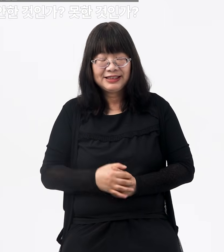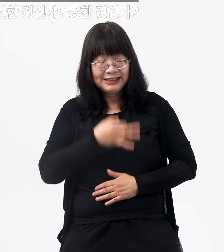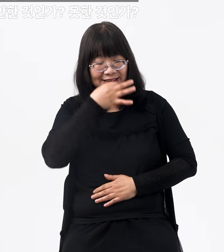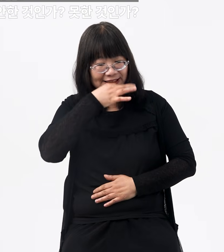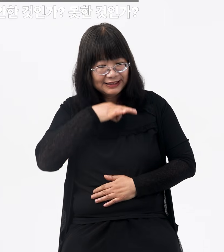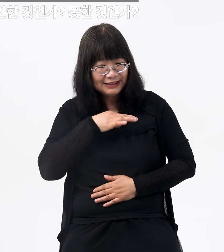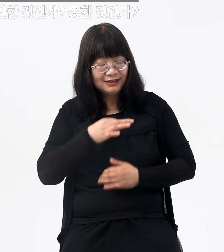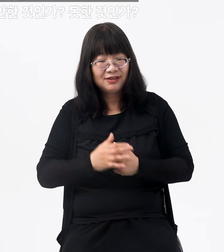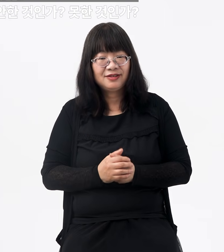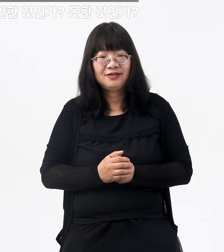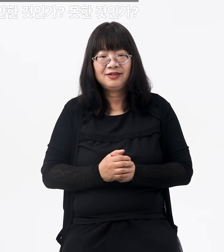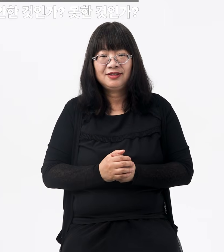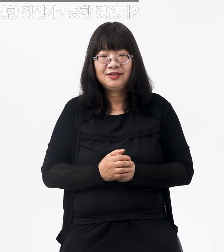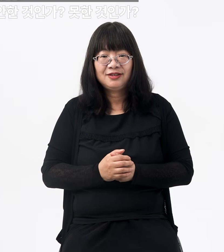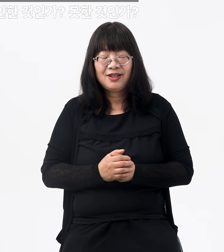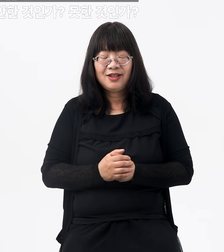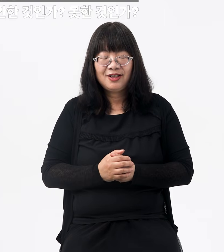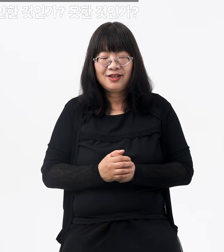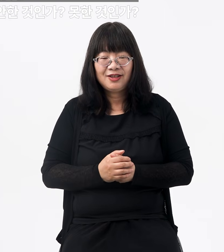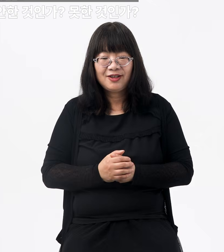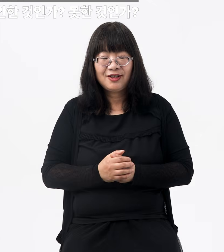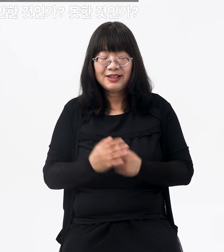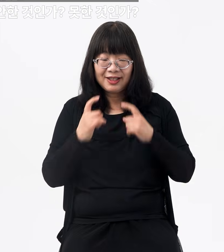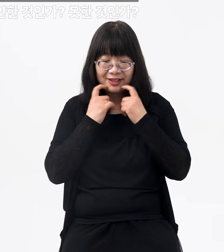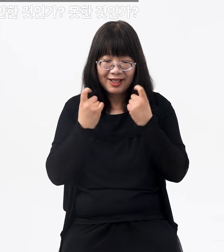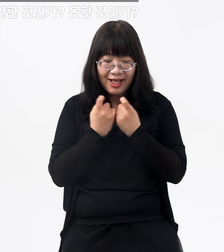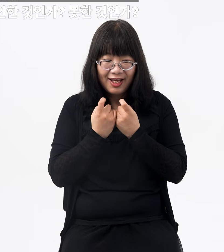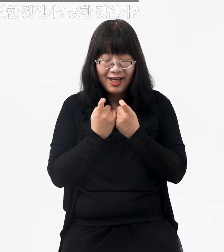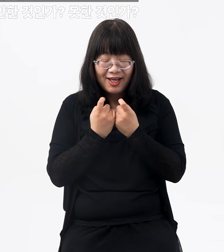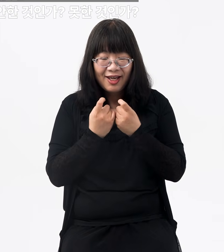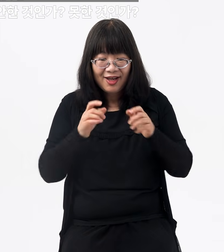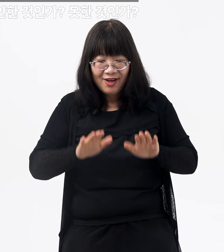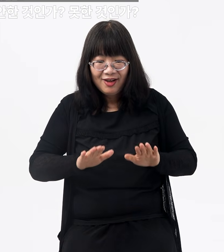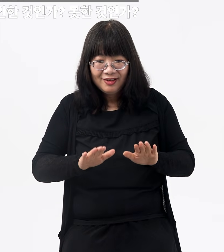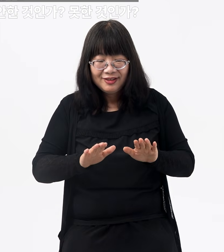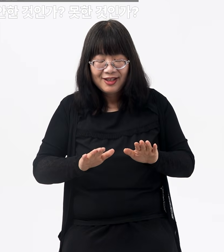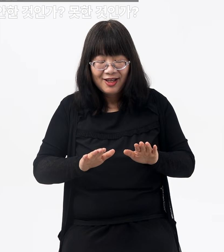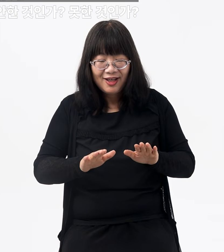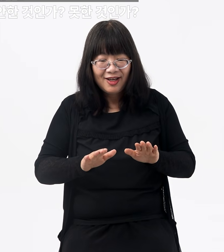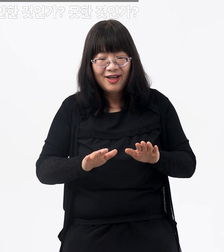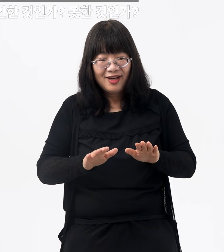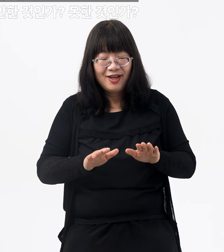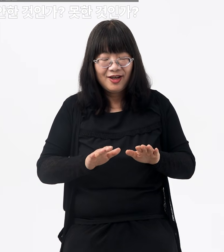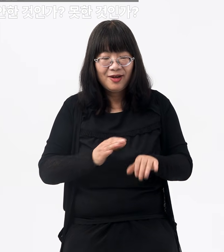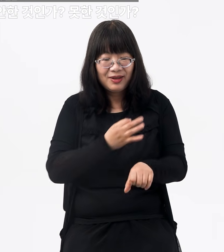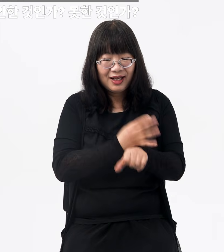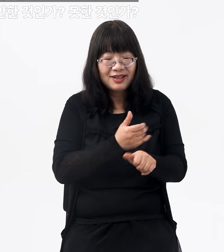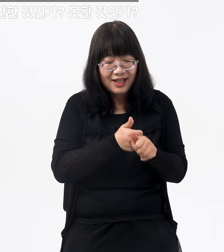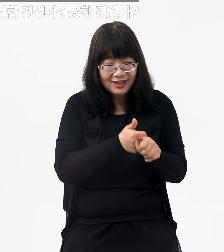이익, 편의, 현대판 보이지 않는 우상입니다.